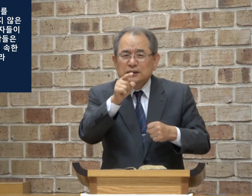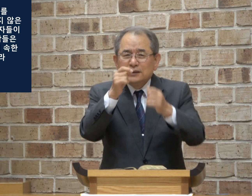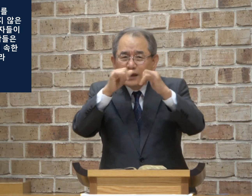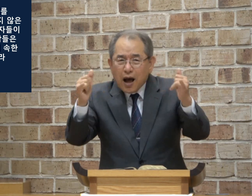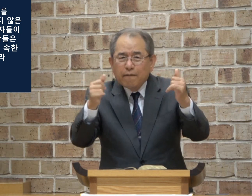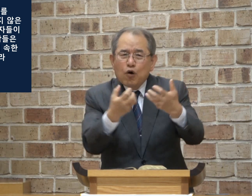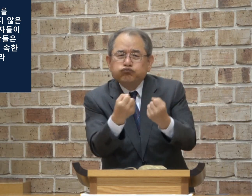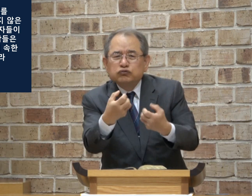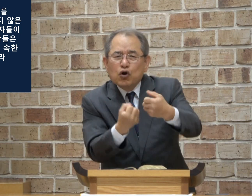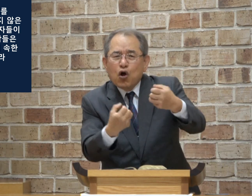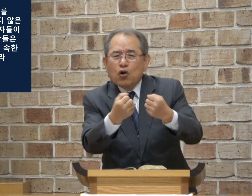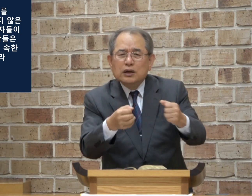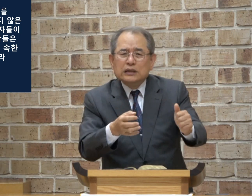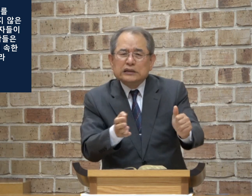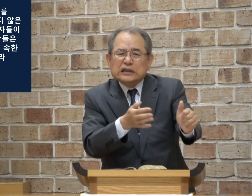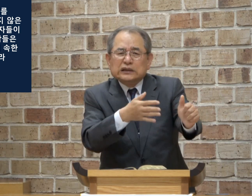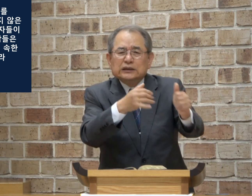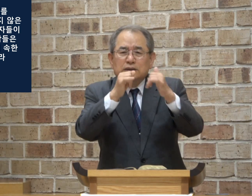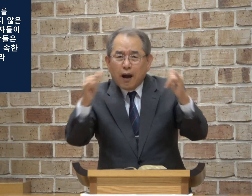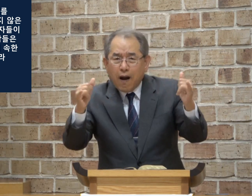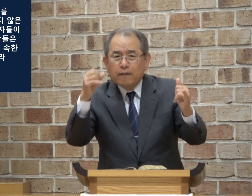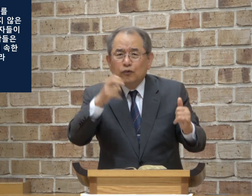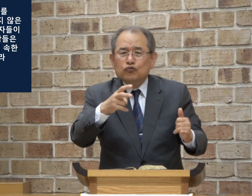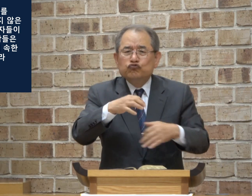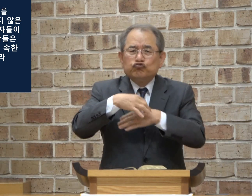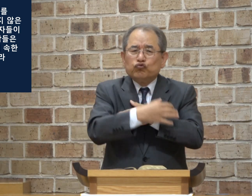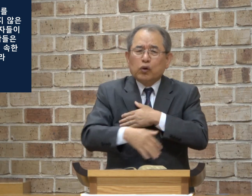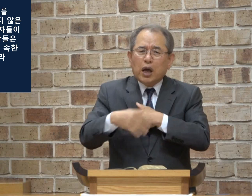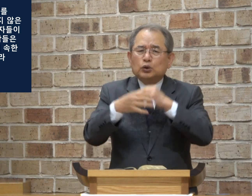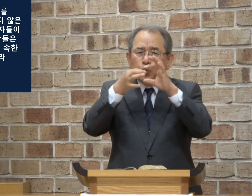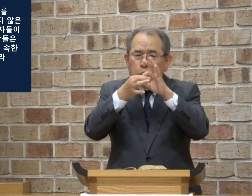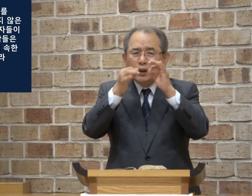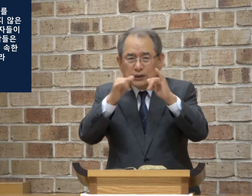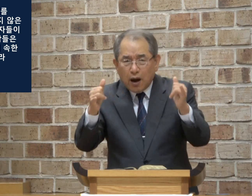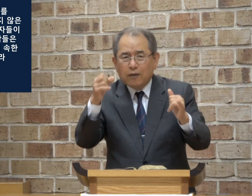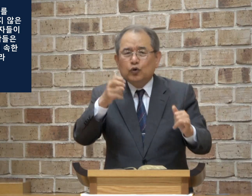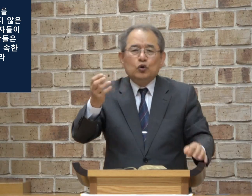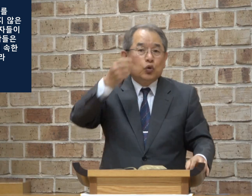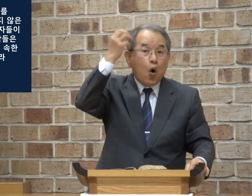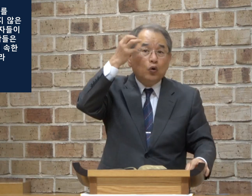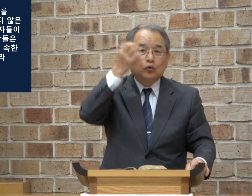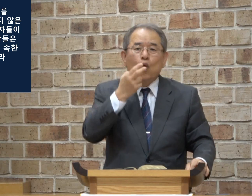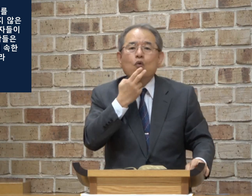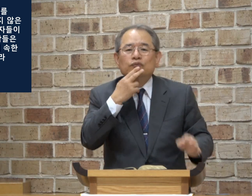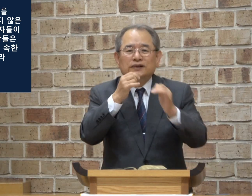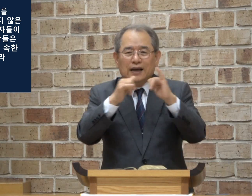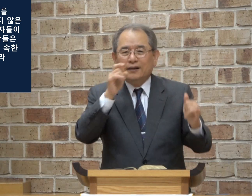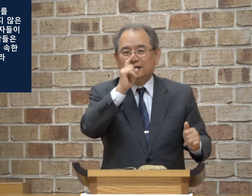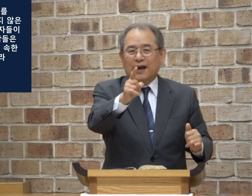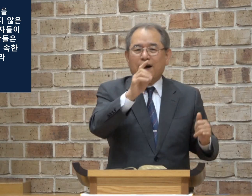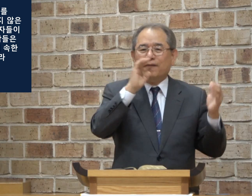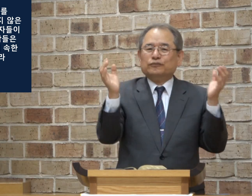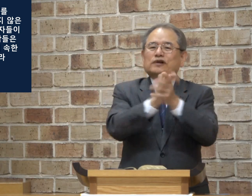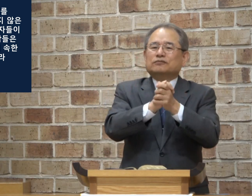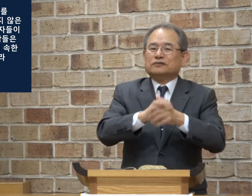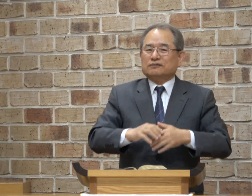이 사람들은 분열을 일으키는 자며 육에 속한 자며 성령이 없는 자며